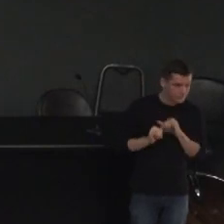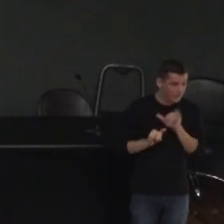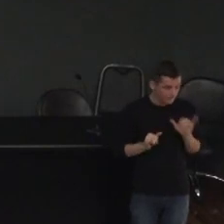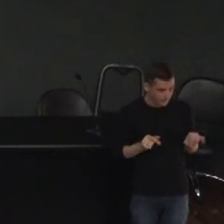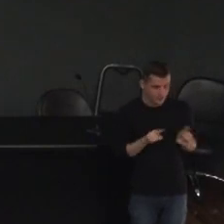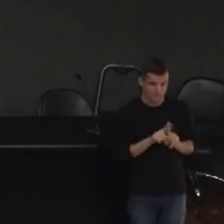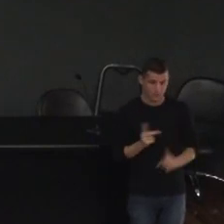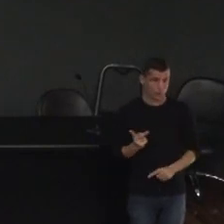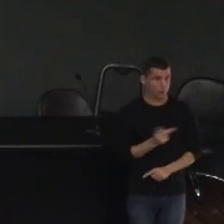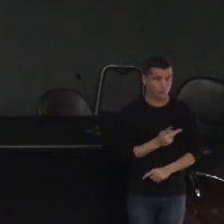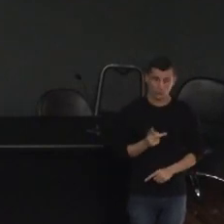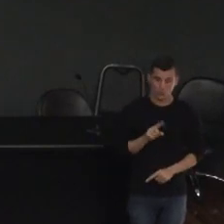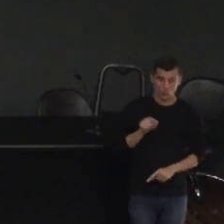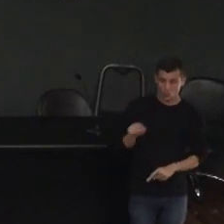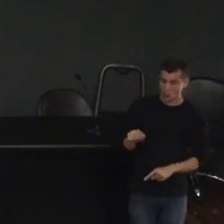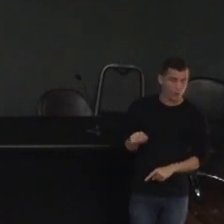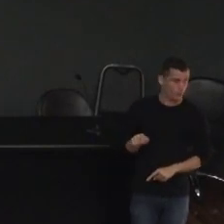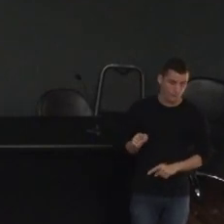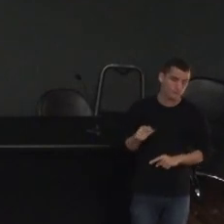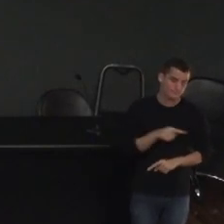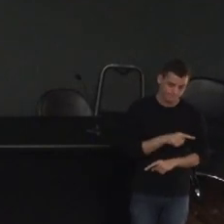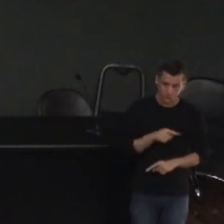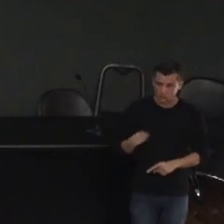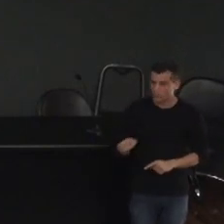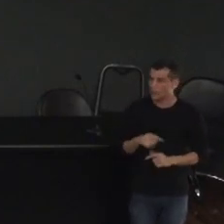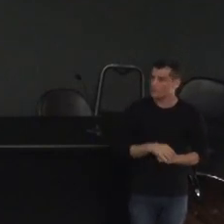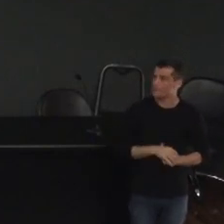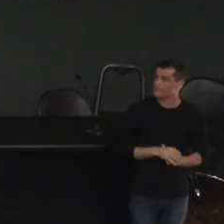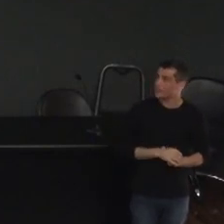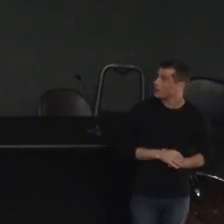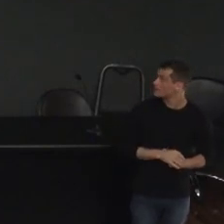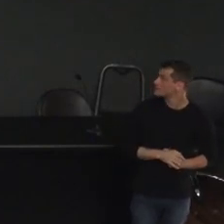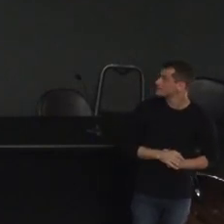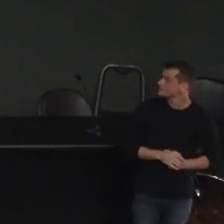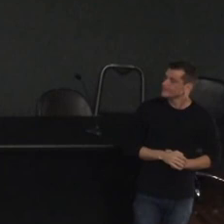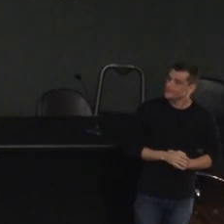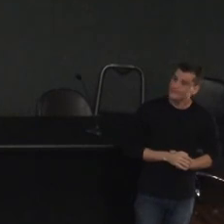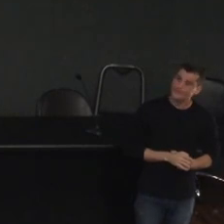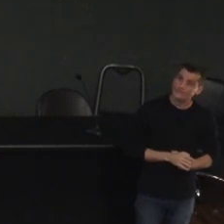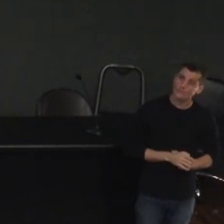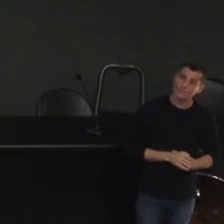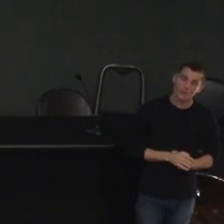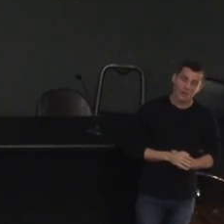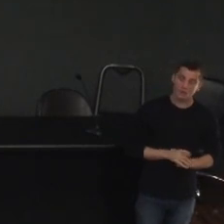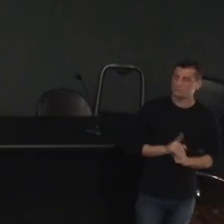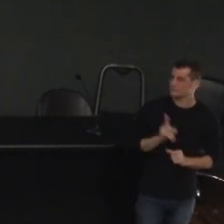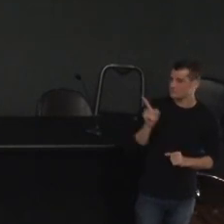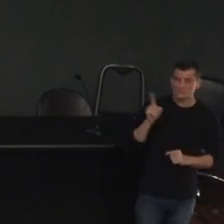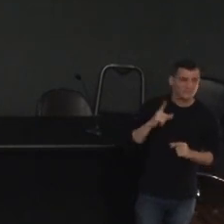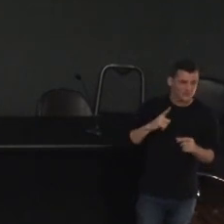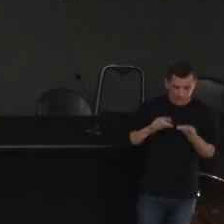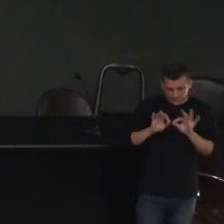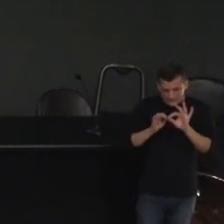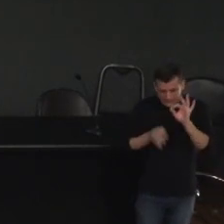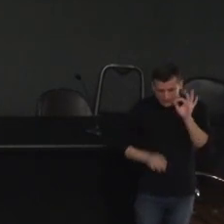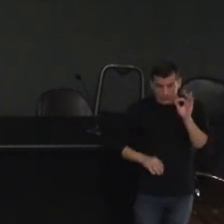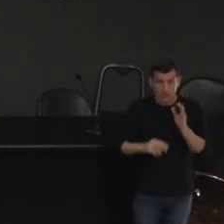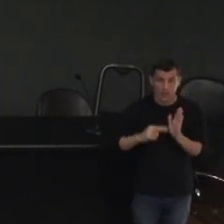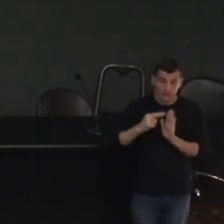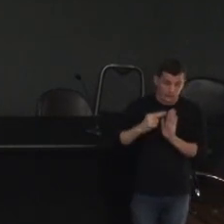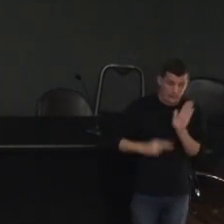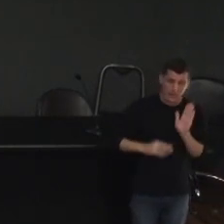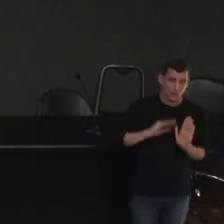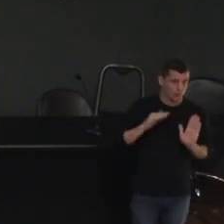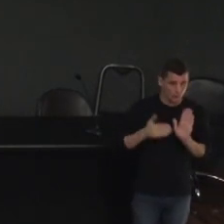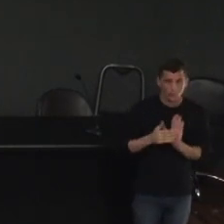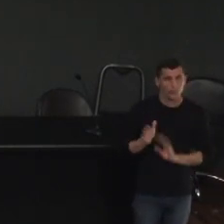E aí pessoal obviamente que eu não vou ler toda essa esse como é que funciona porque isso aqui tá lá na minuta né E vocês